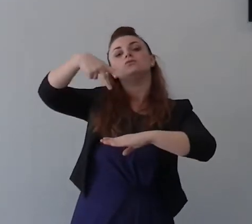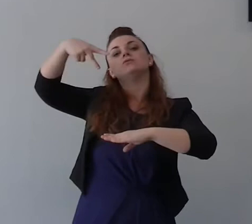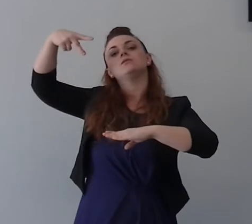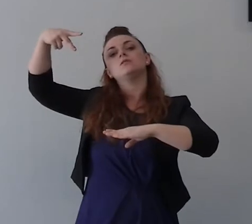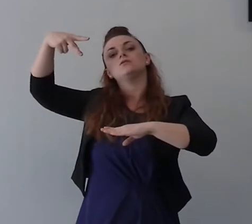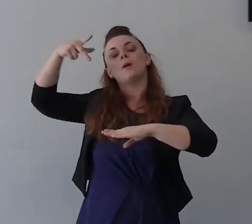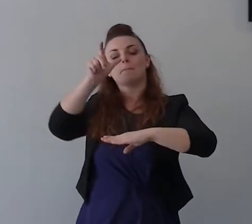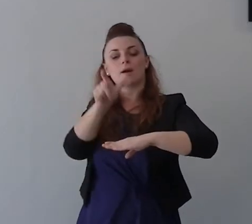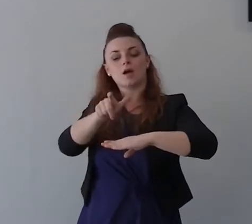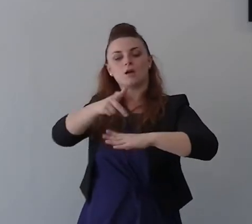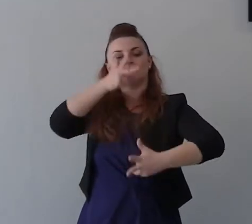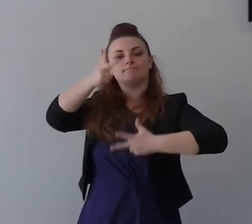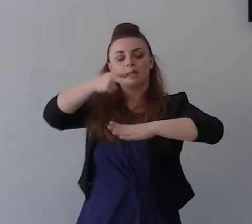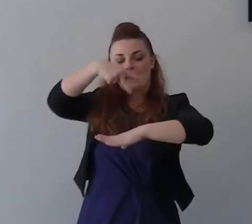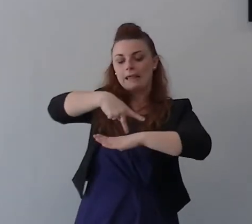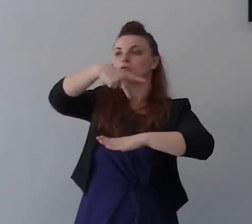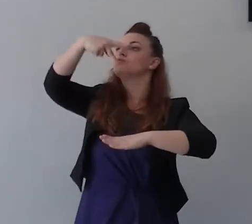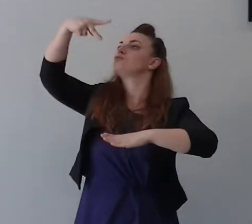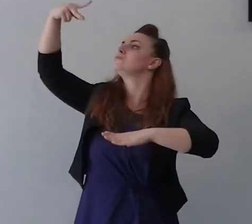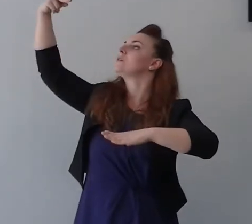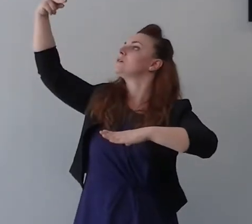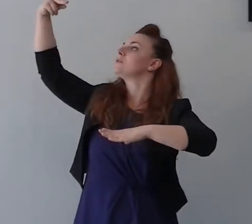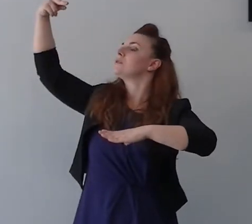Dare il gesto. Resurrezione.